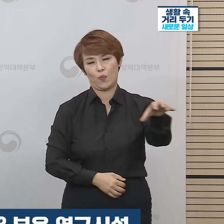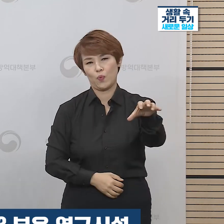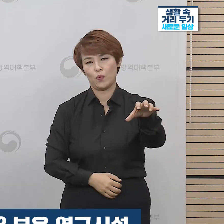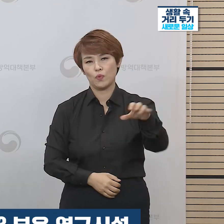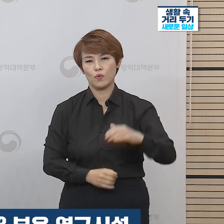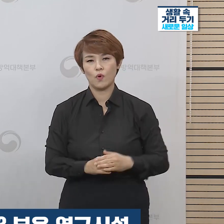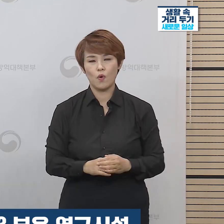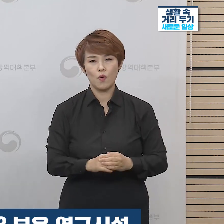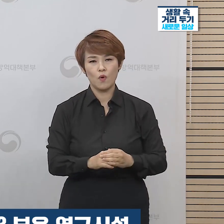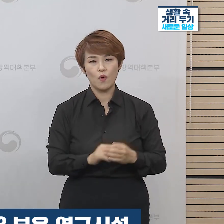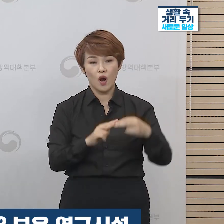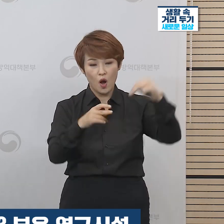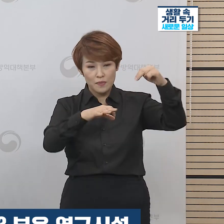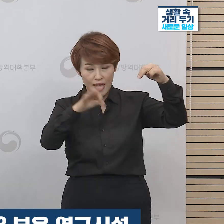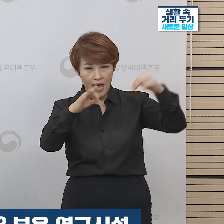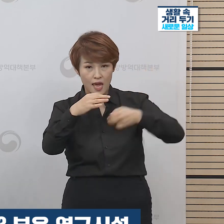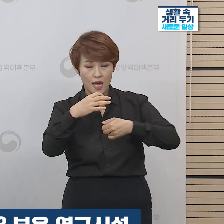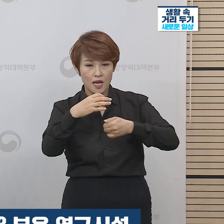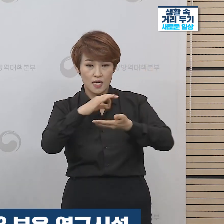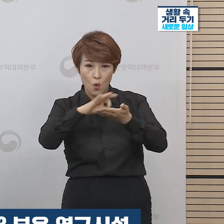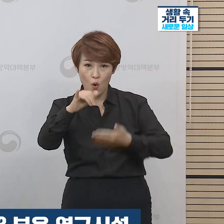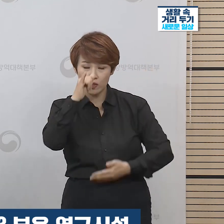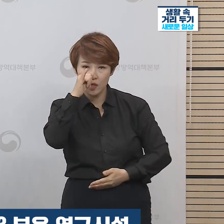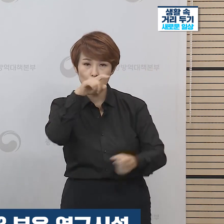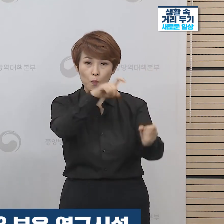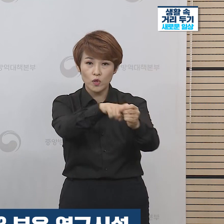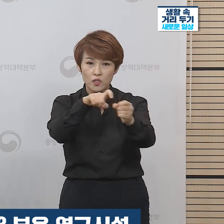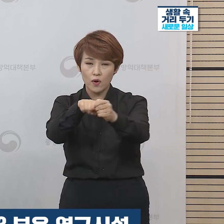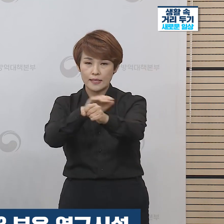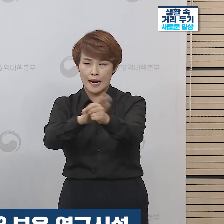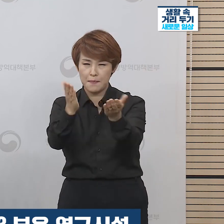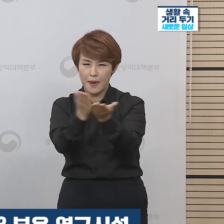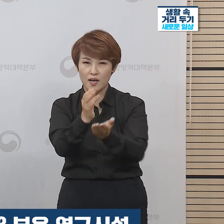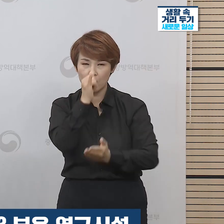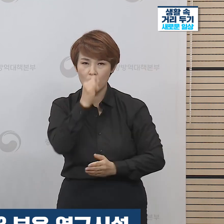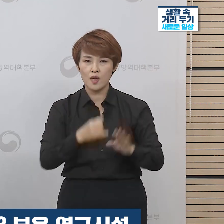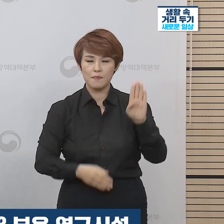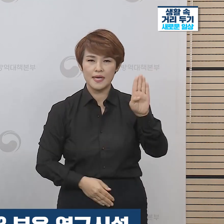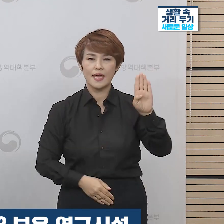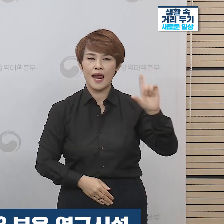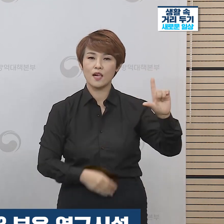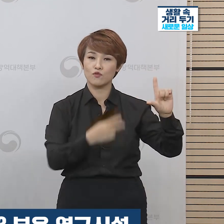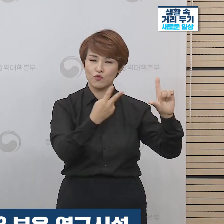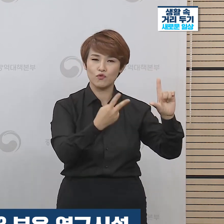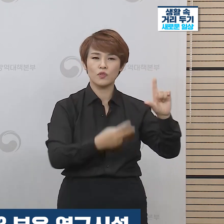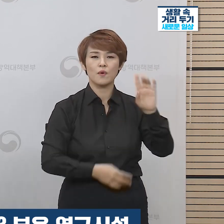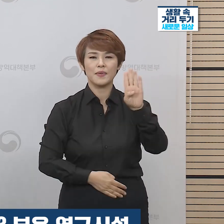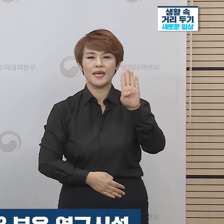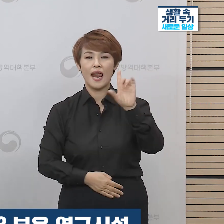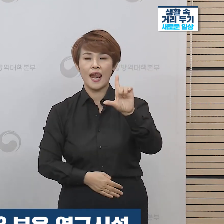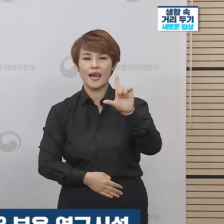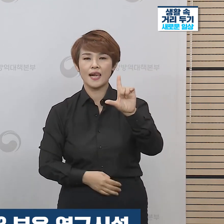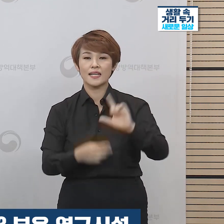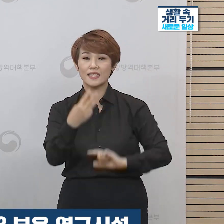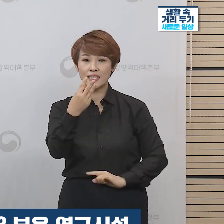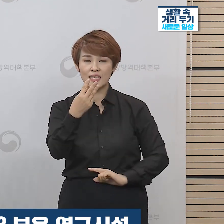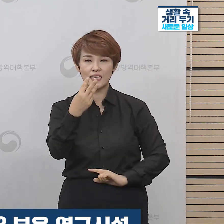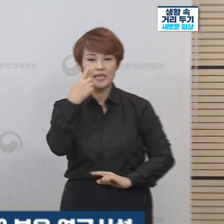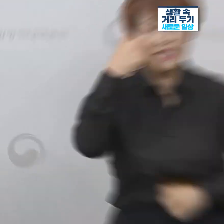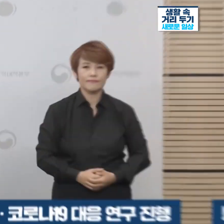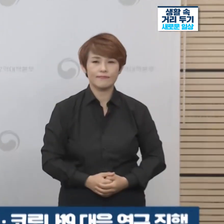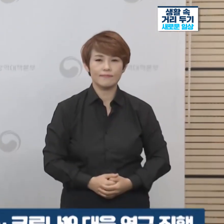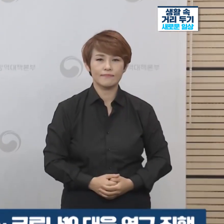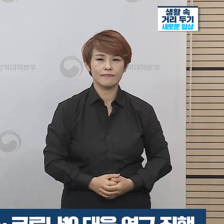목적에 적합한 연구시설 즉 목적에 따라서 b2 l2 또는 bl 스리 의 실험실을 보유하고 있어야